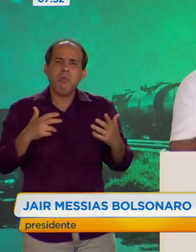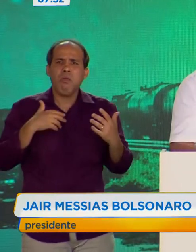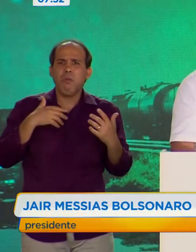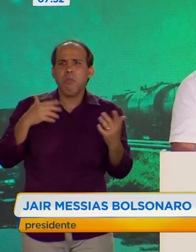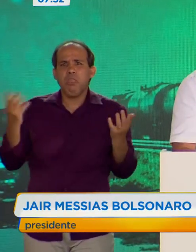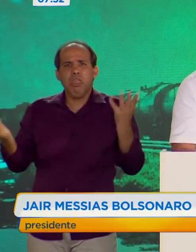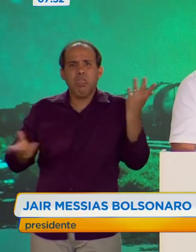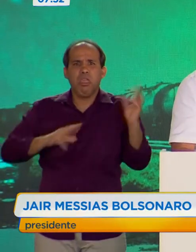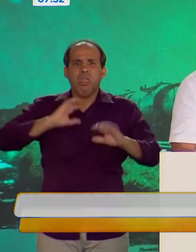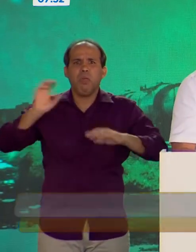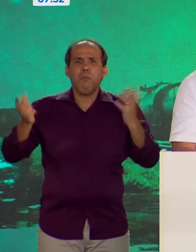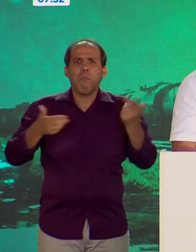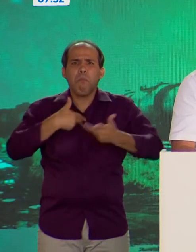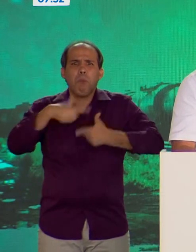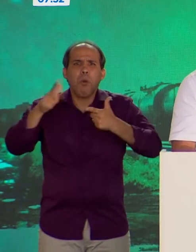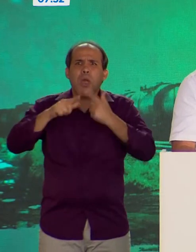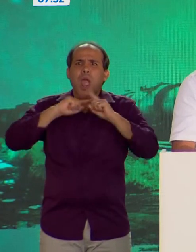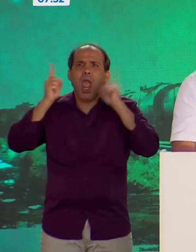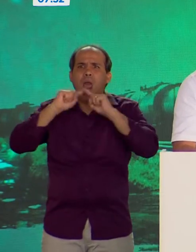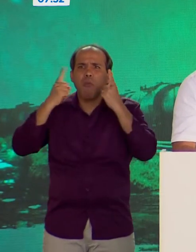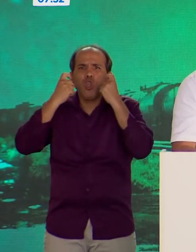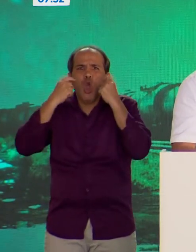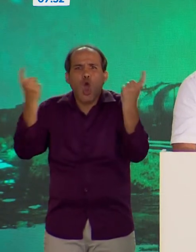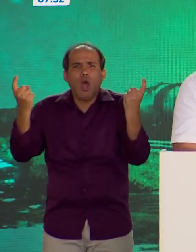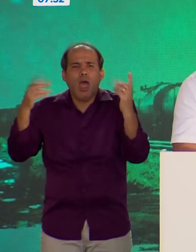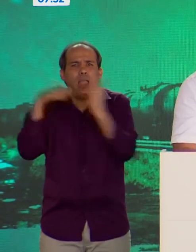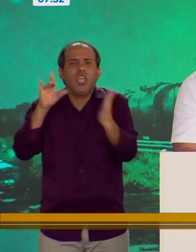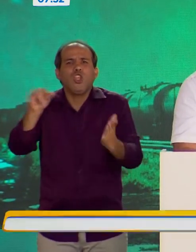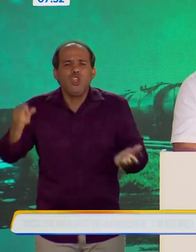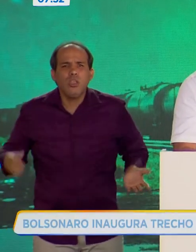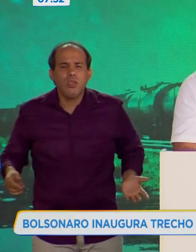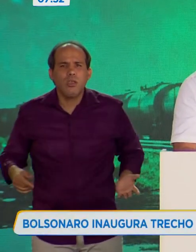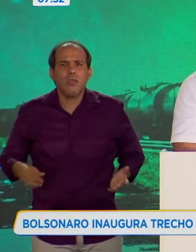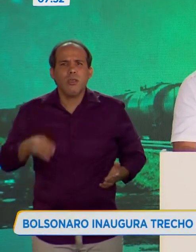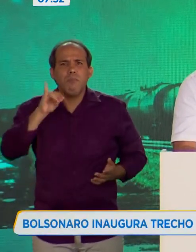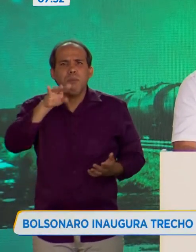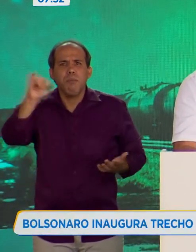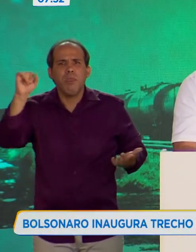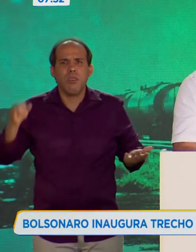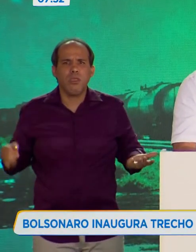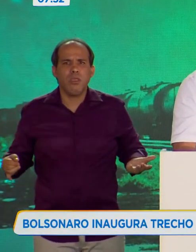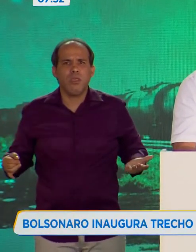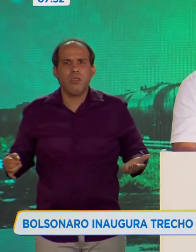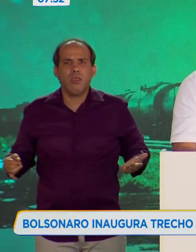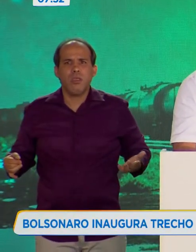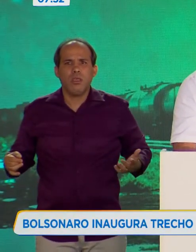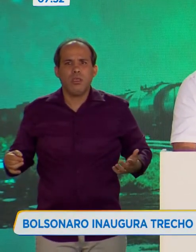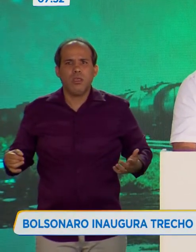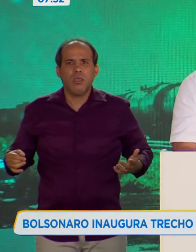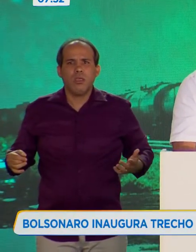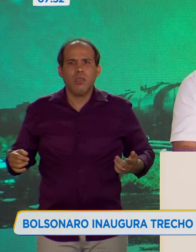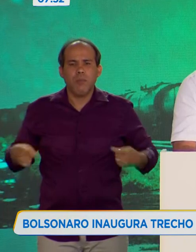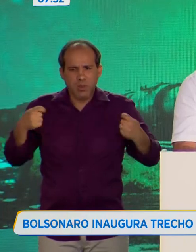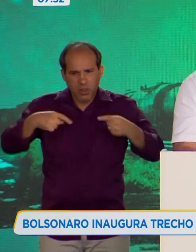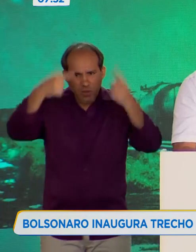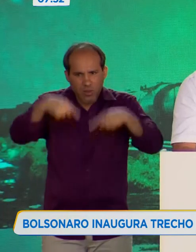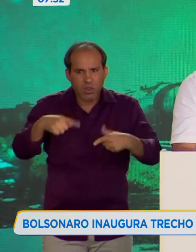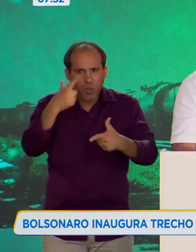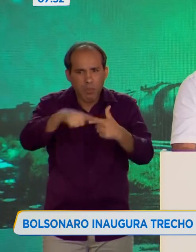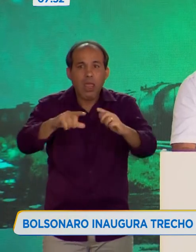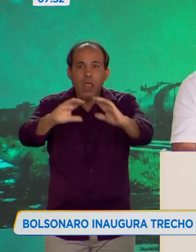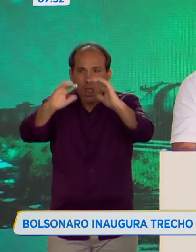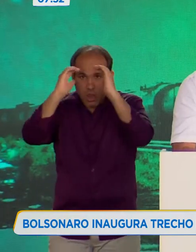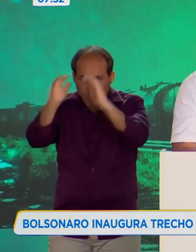mimimi. Vamos ficar chorando até quando? Temos que enfrentar os problemas.